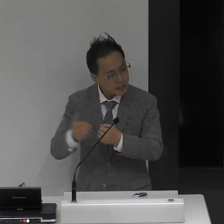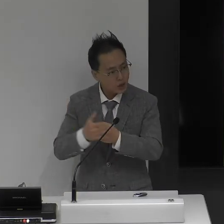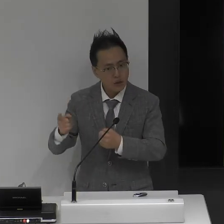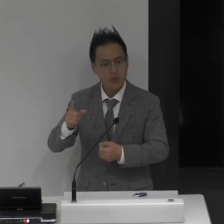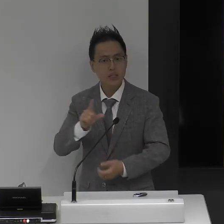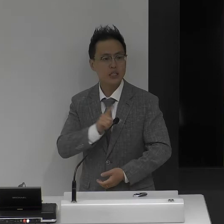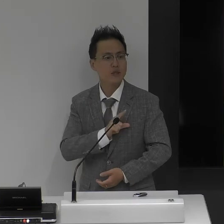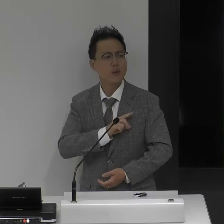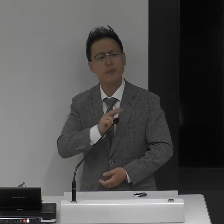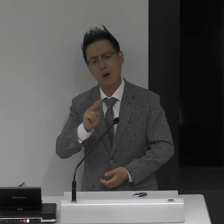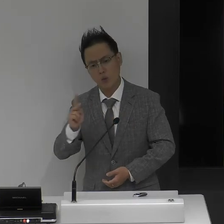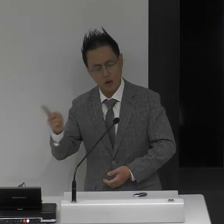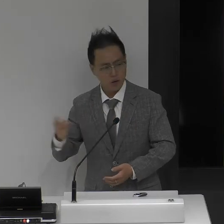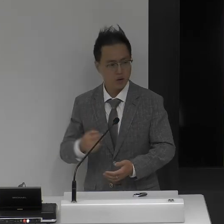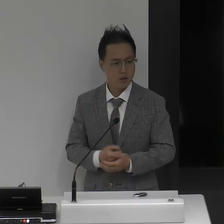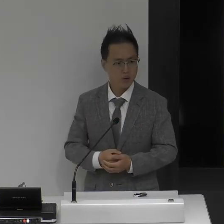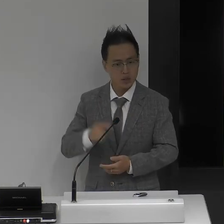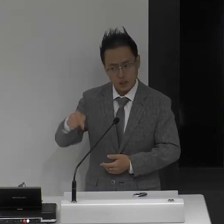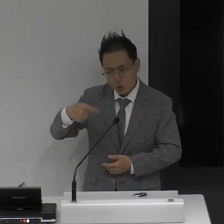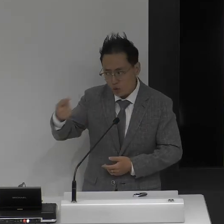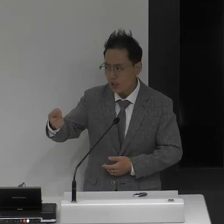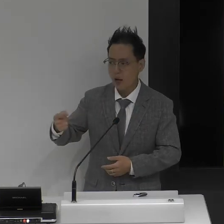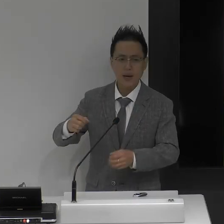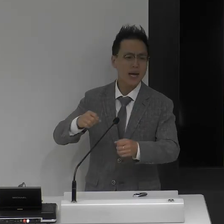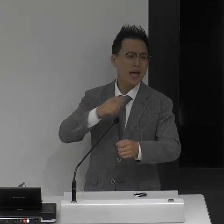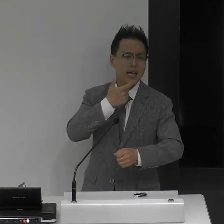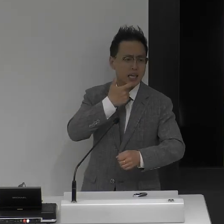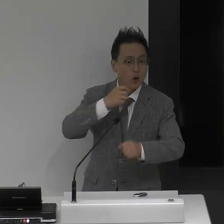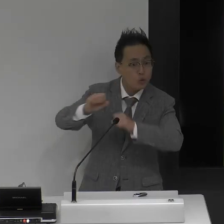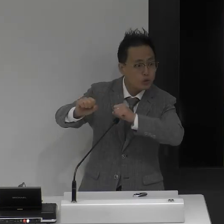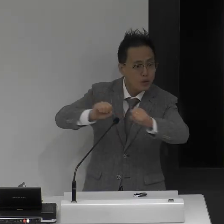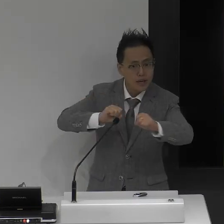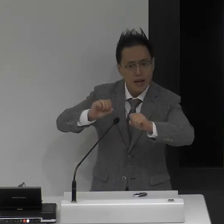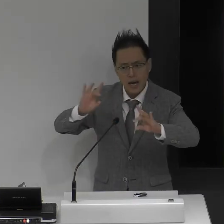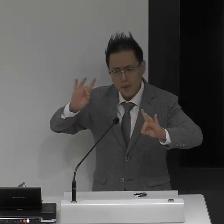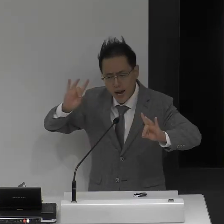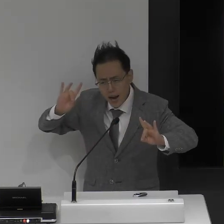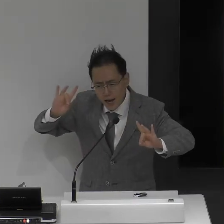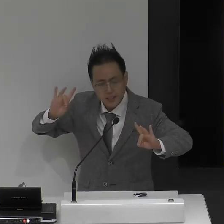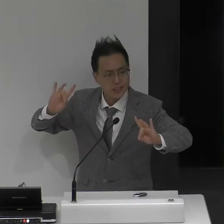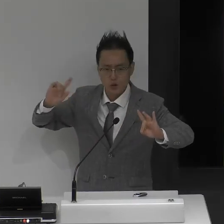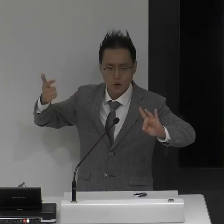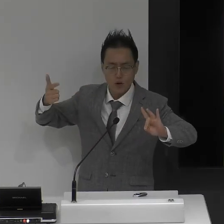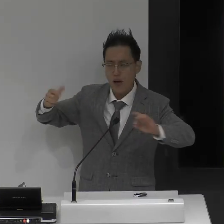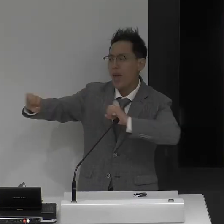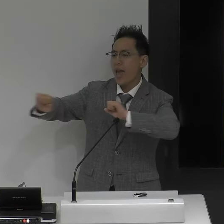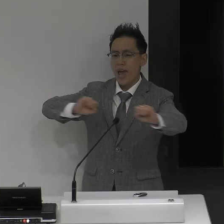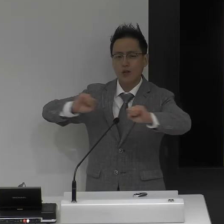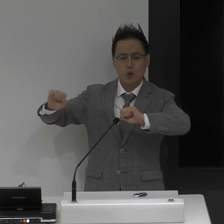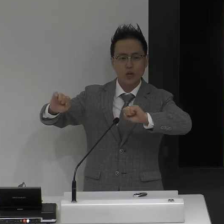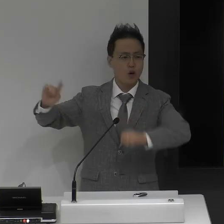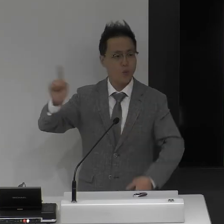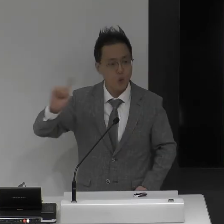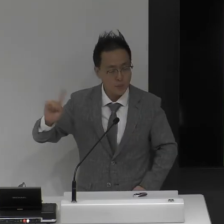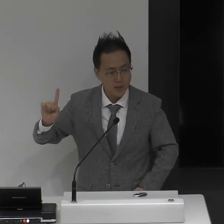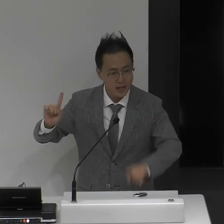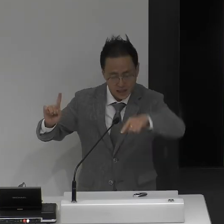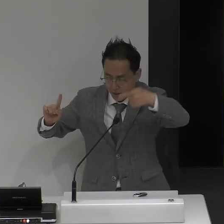그래서 이름을 바꿔요. 그리고 그 다음에 야곱은 가만히 있지 않고요, 행동을 해요. 뭘 합니까?